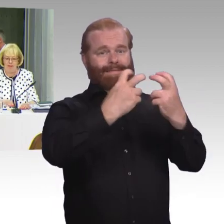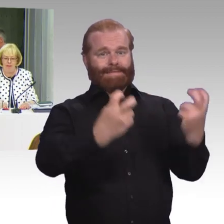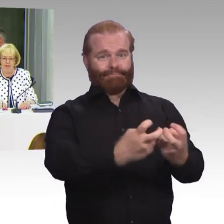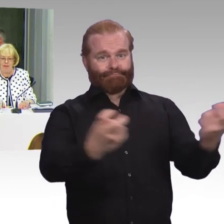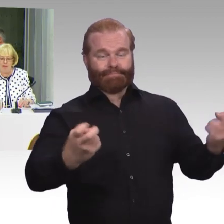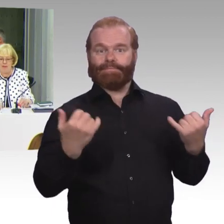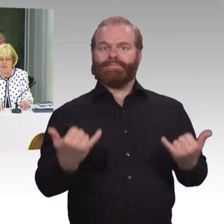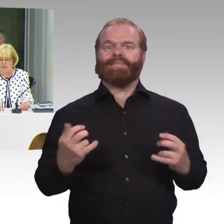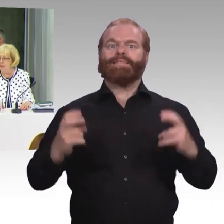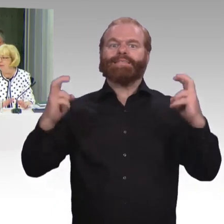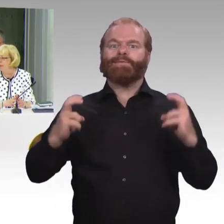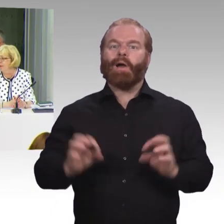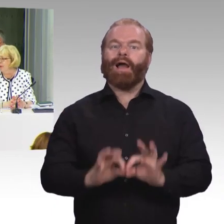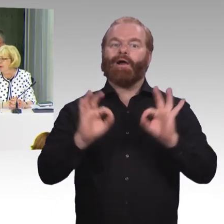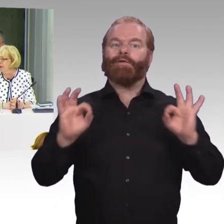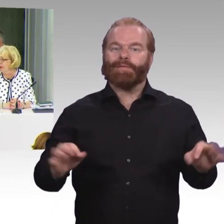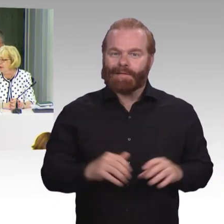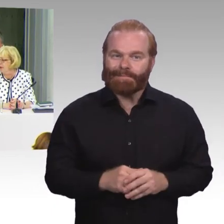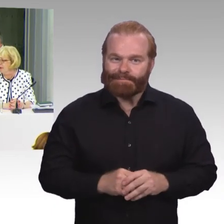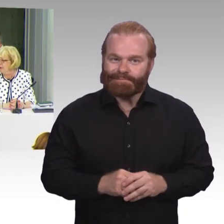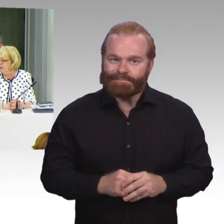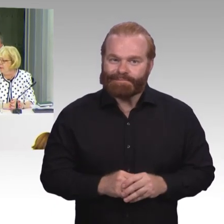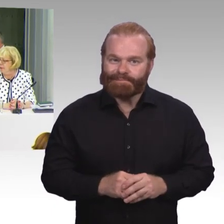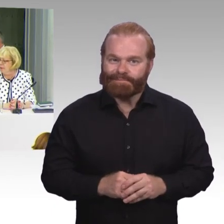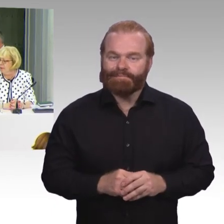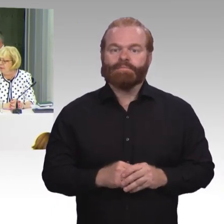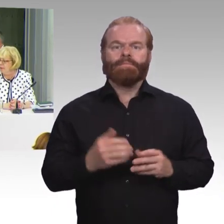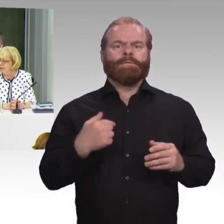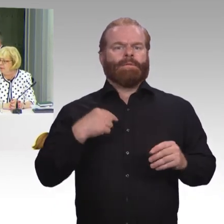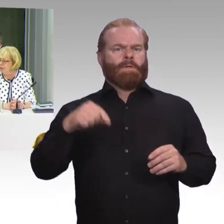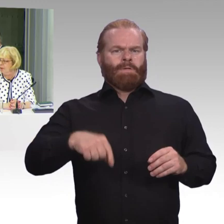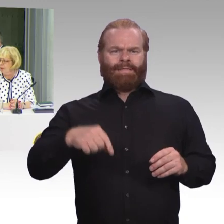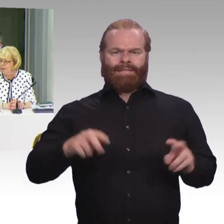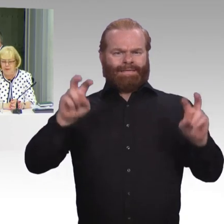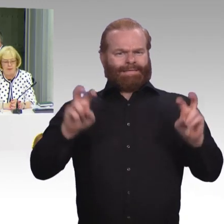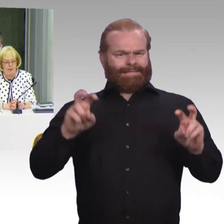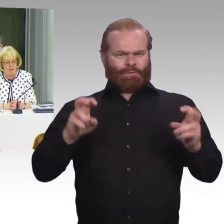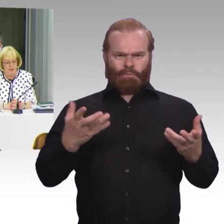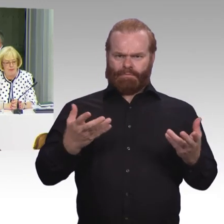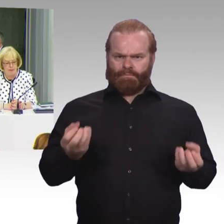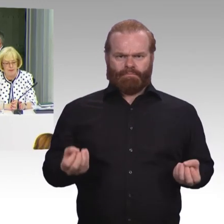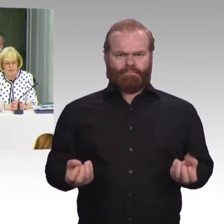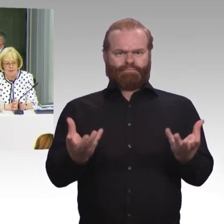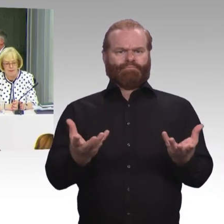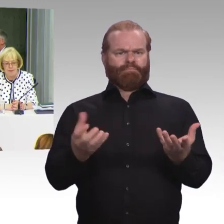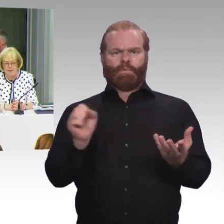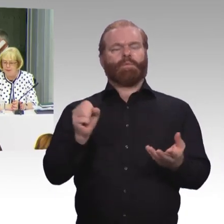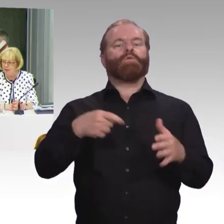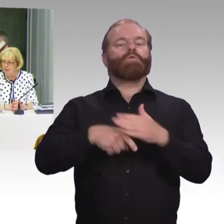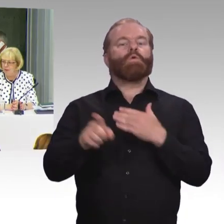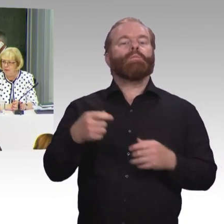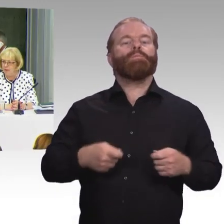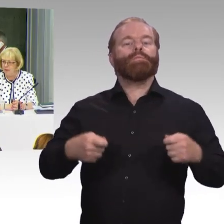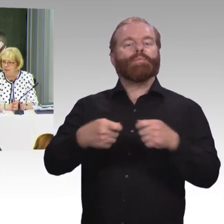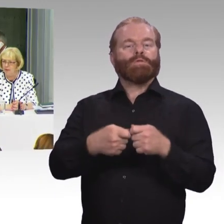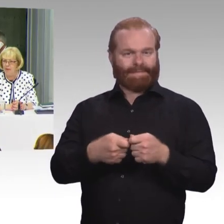39 Absatz 3 des Grundgesetzes in Verbindung mit § 21 Absatz 2 unserer Geschäftsordnung einberufen. Wir